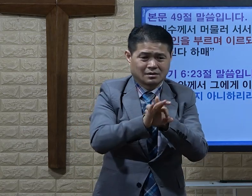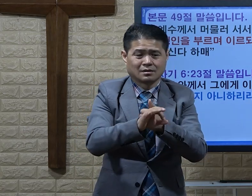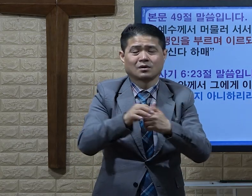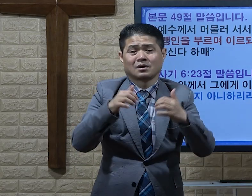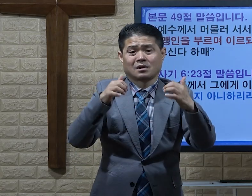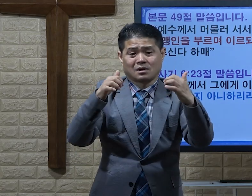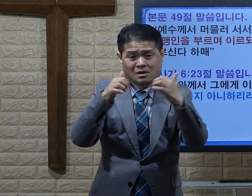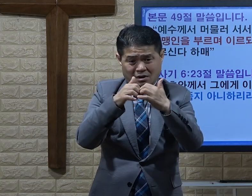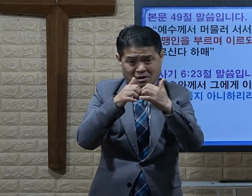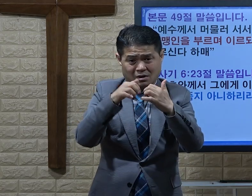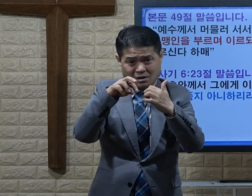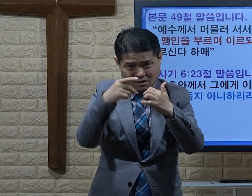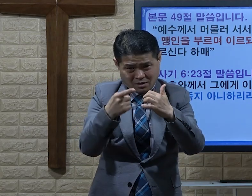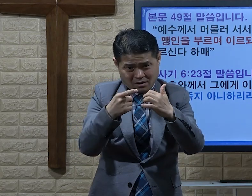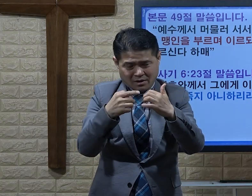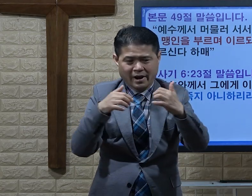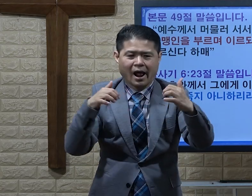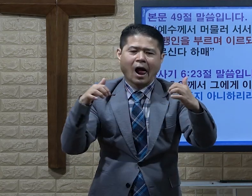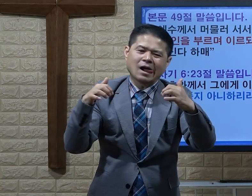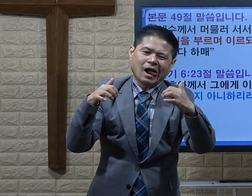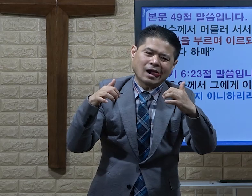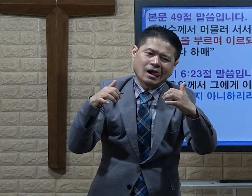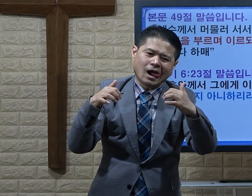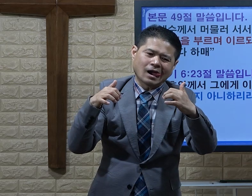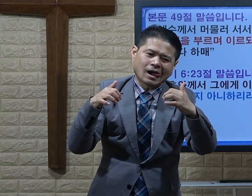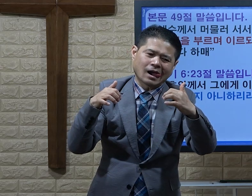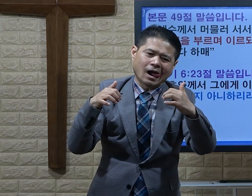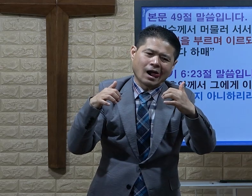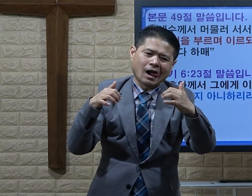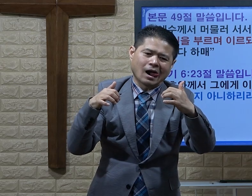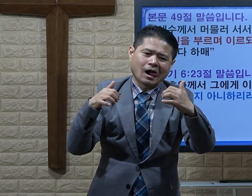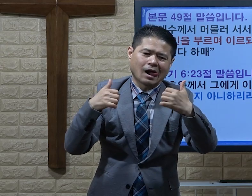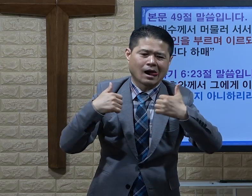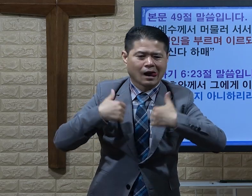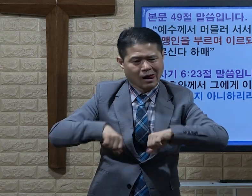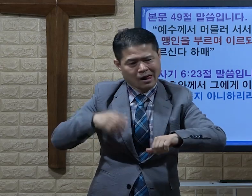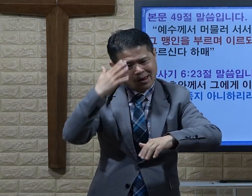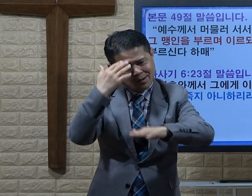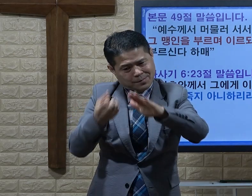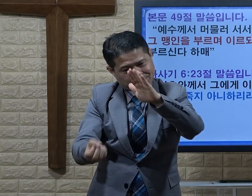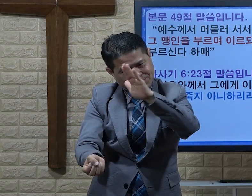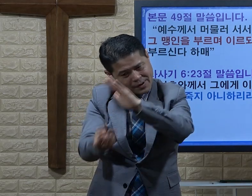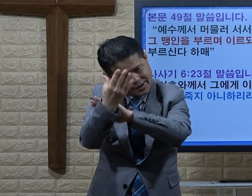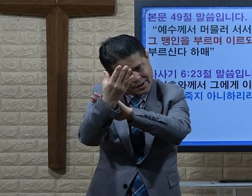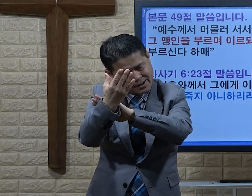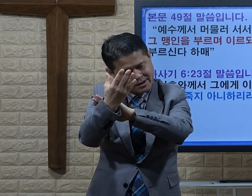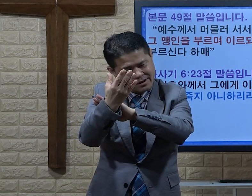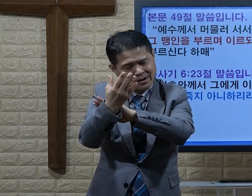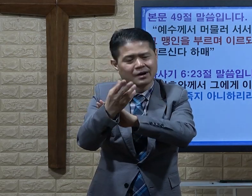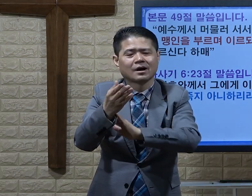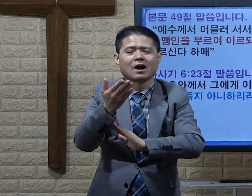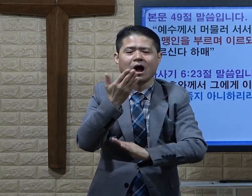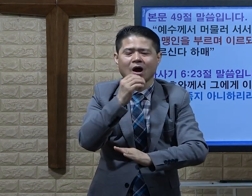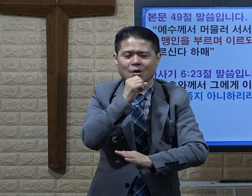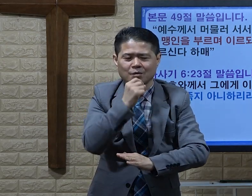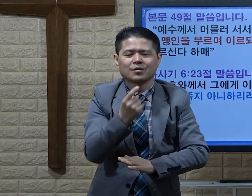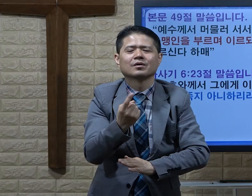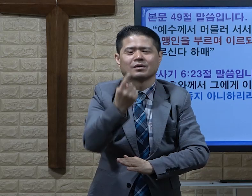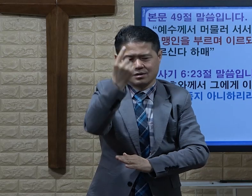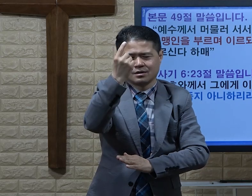기도를 통해서 이겨야 합니다. 그렇다면 계속해서 전쟁이 안 될 수 있고, 그럴 확률이 높아질